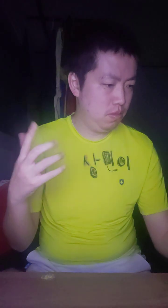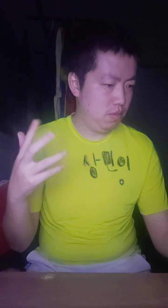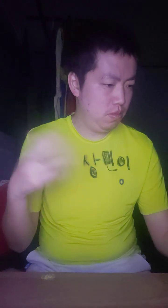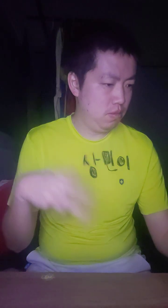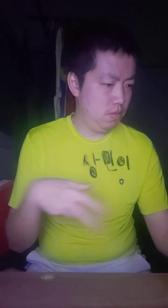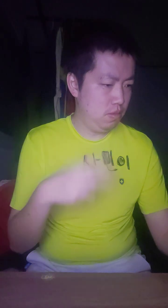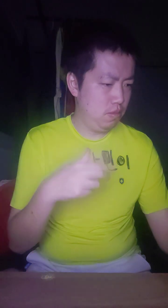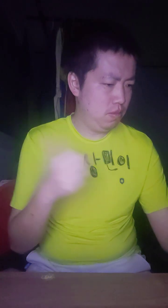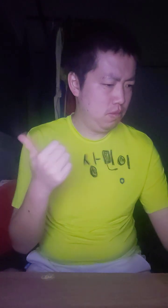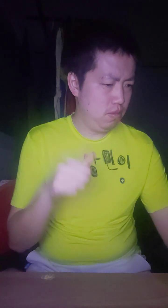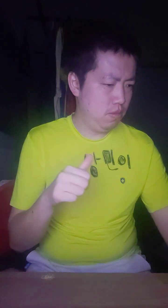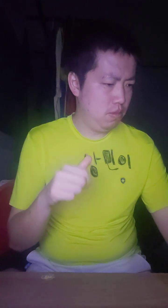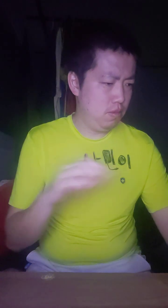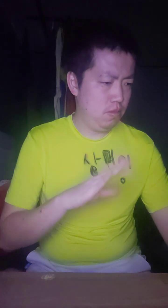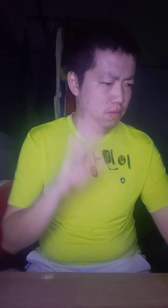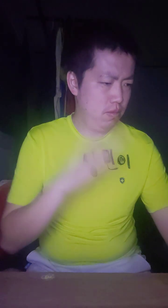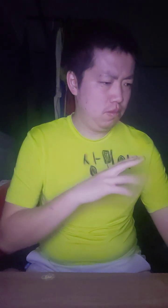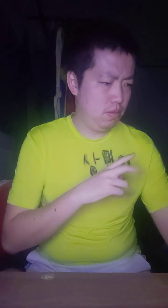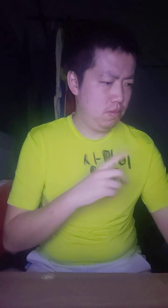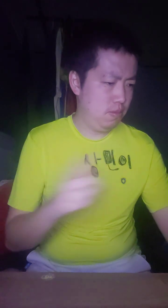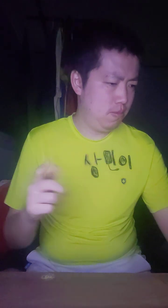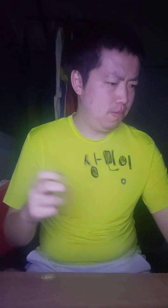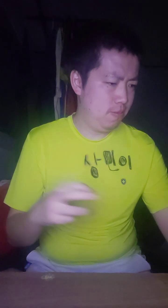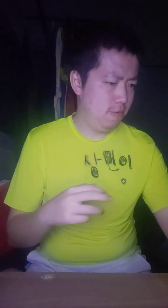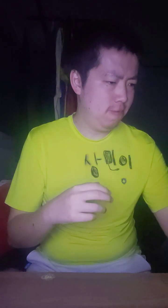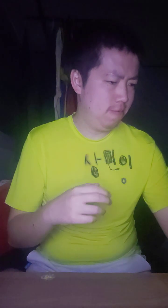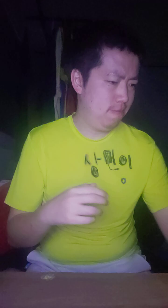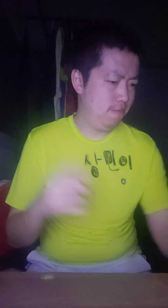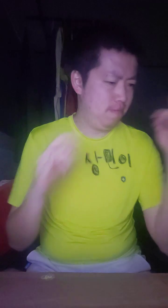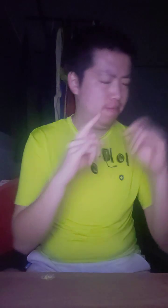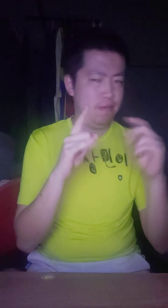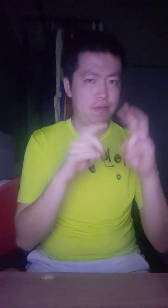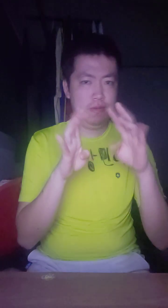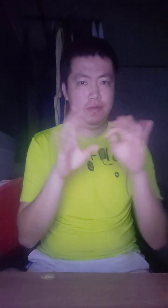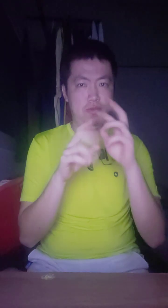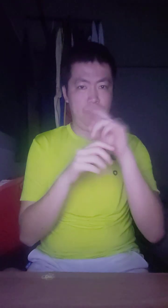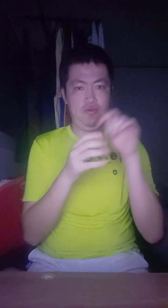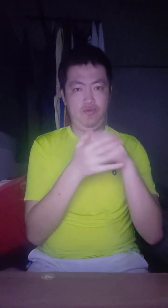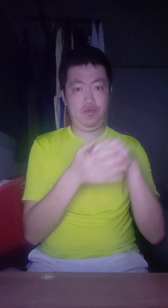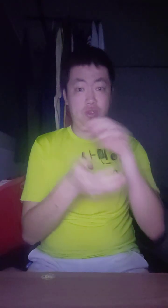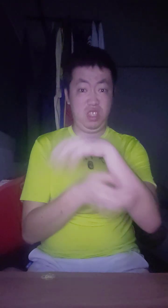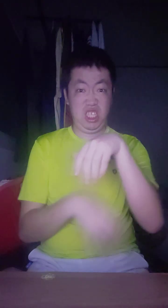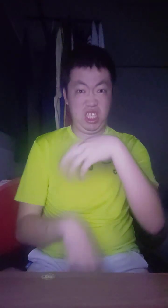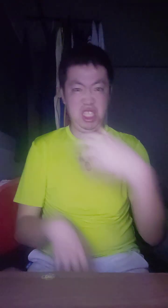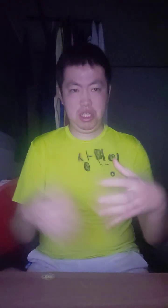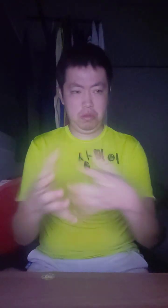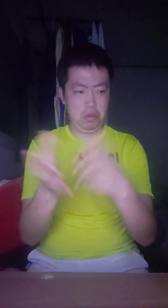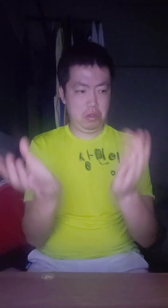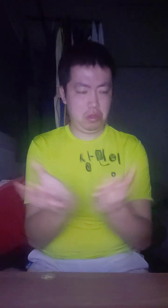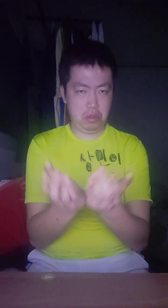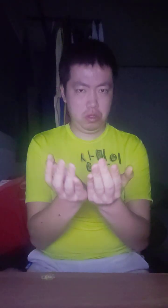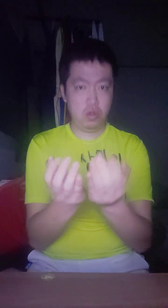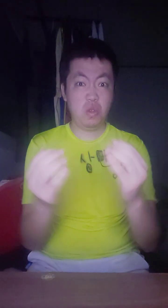A양이 숨졌다고 밝혔습니다. A양은 지난 7월 29일 부산 수영구의 한 회센터